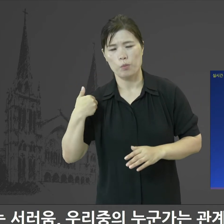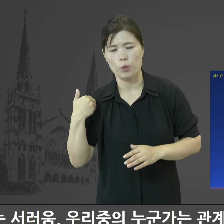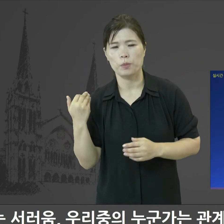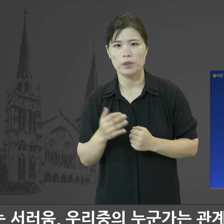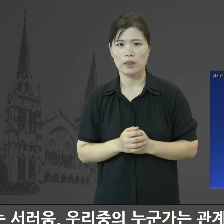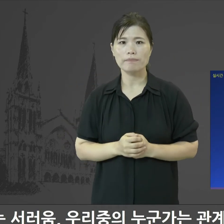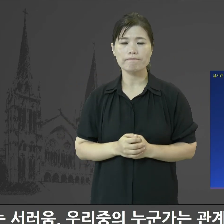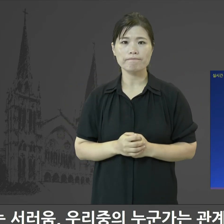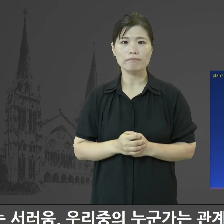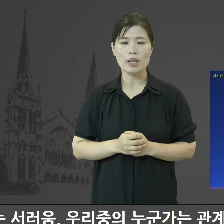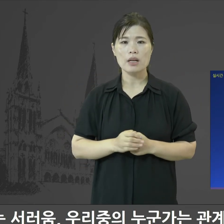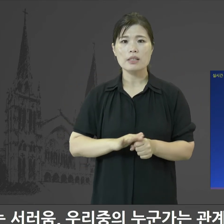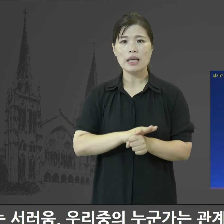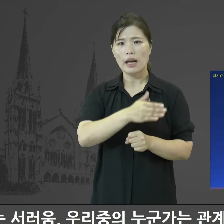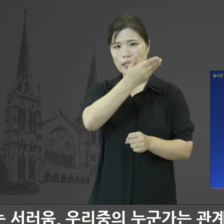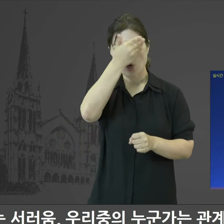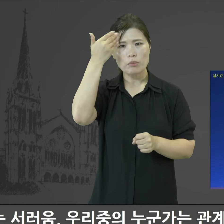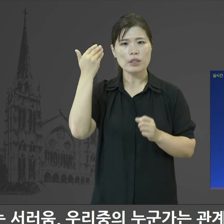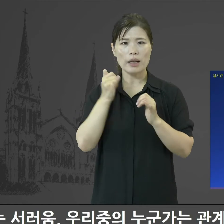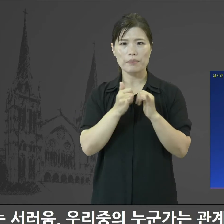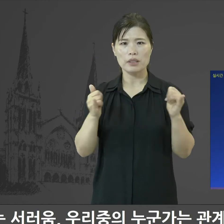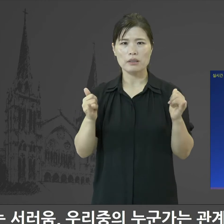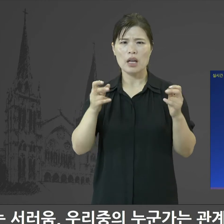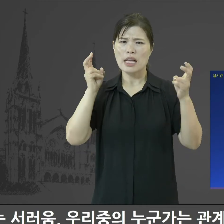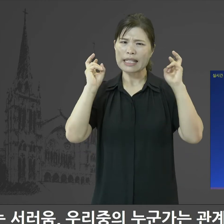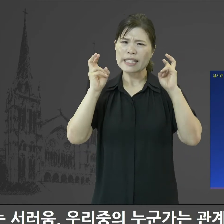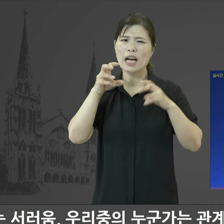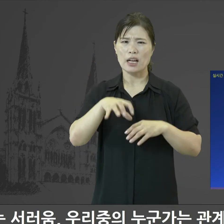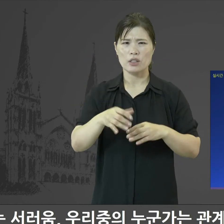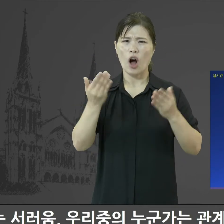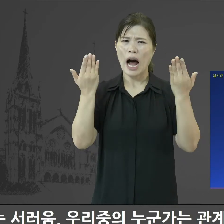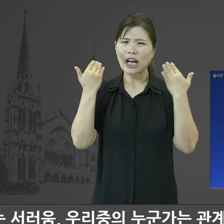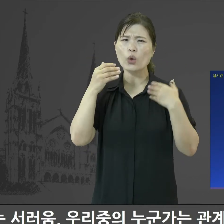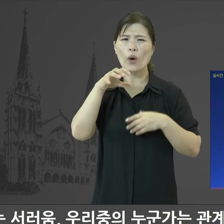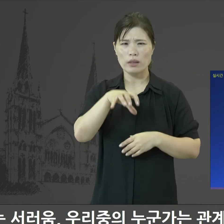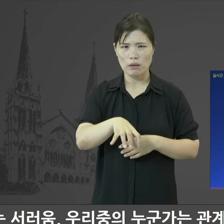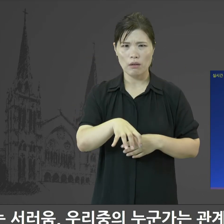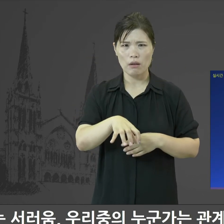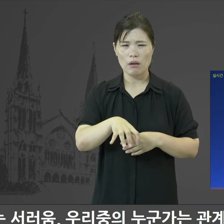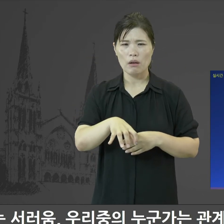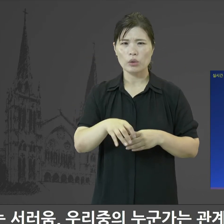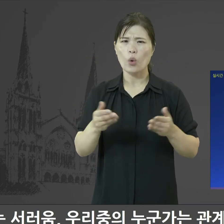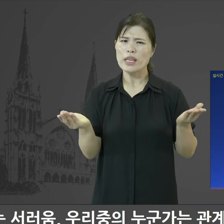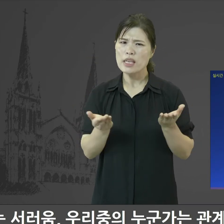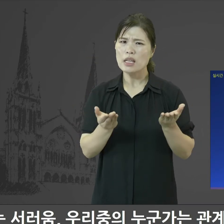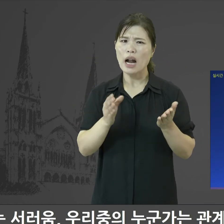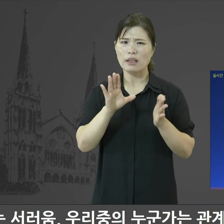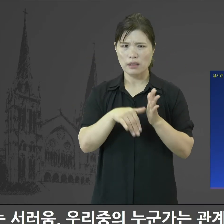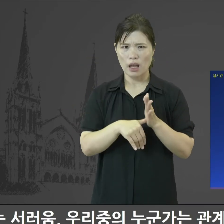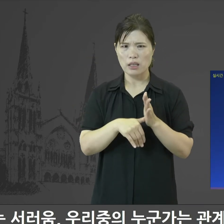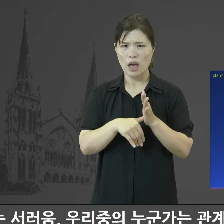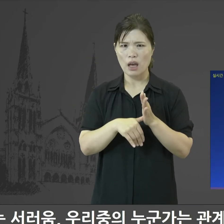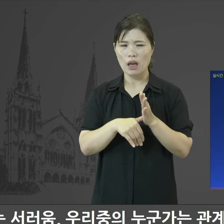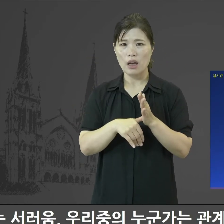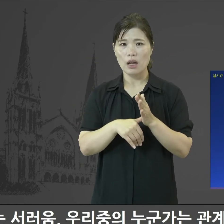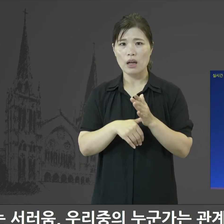우리의 사랑하는 젊은이들은 직장에서 혹은 학교에서 출퇴근할 때마다 주말에